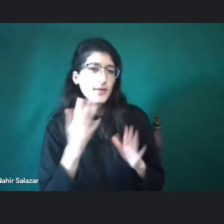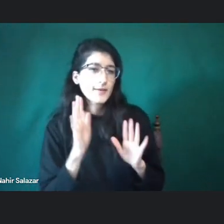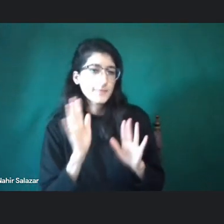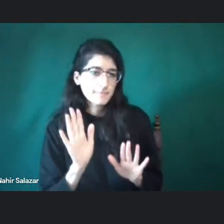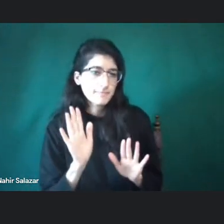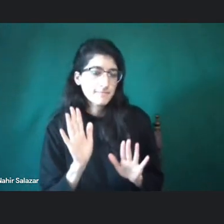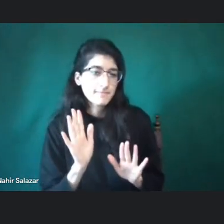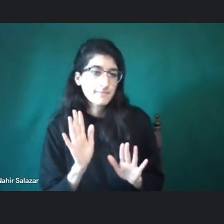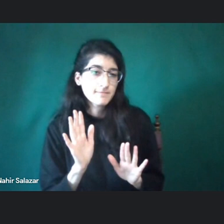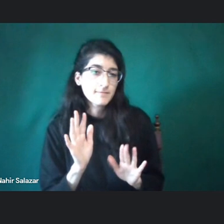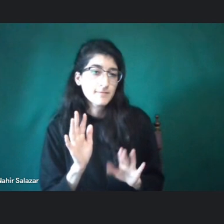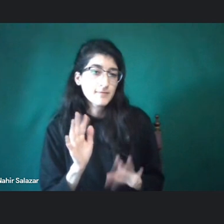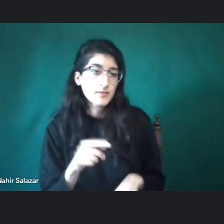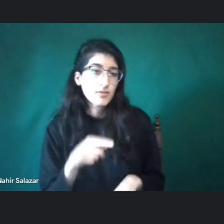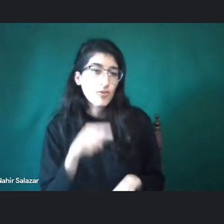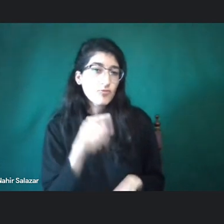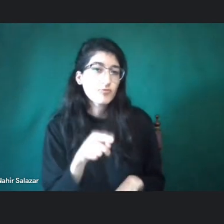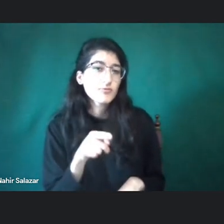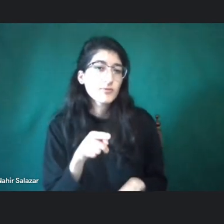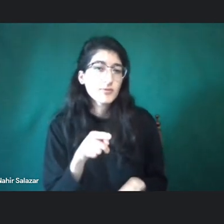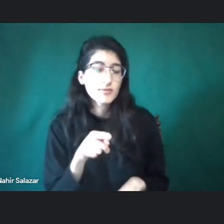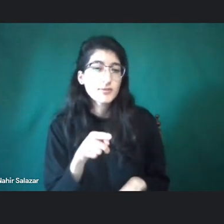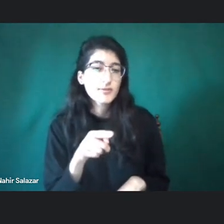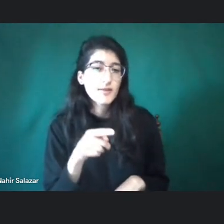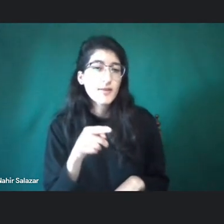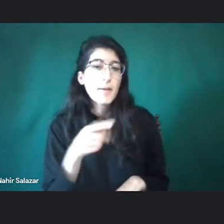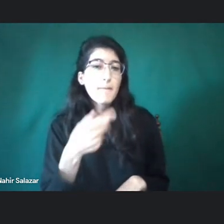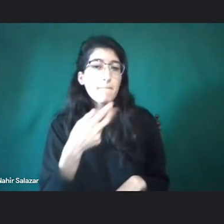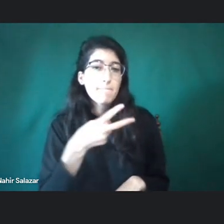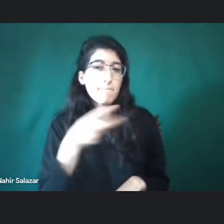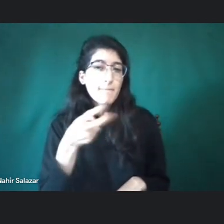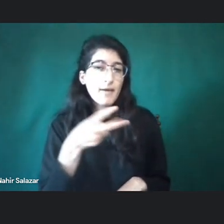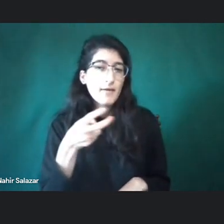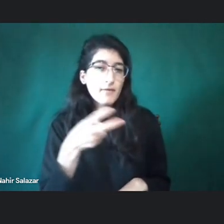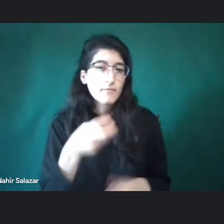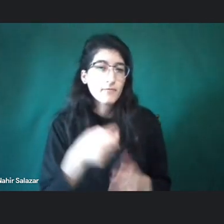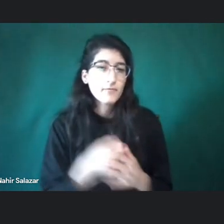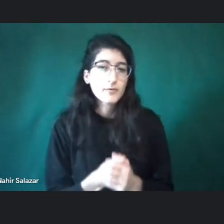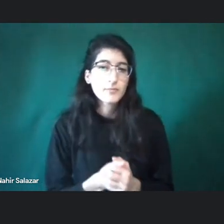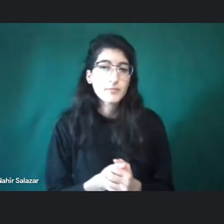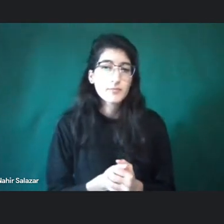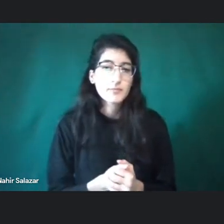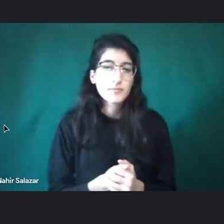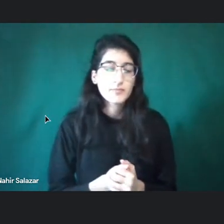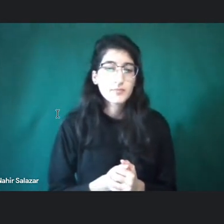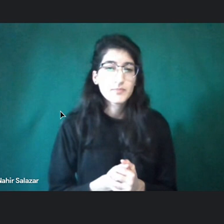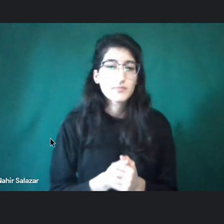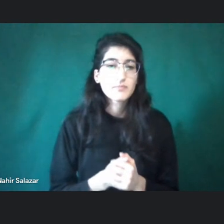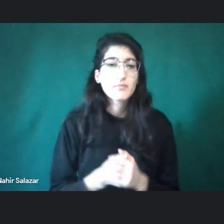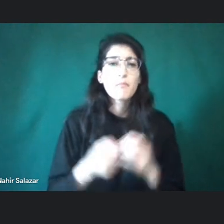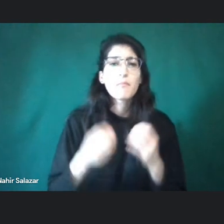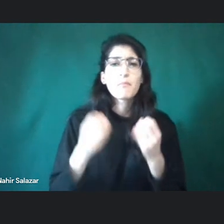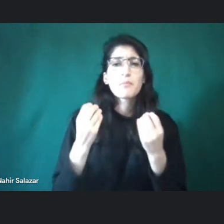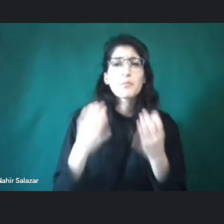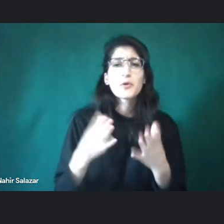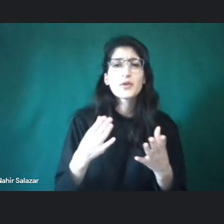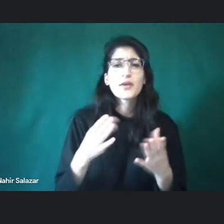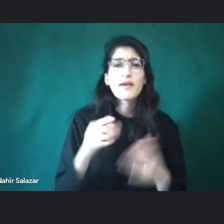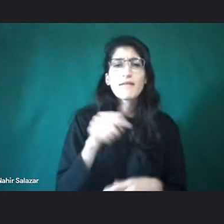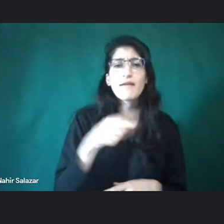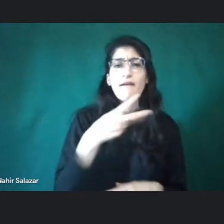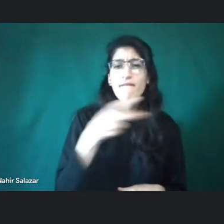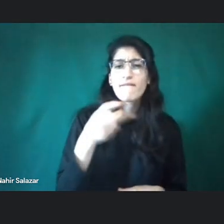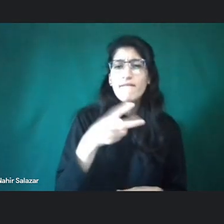Este está como verbo. ¿Por qué? Ay, que está.